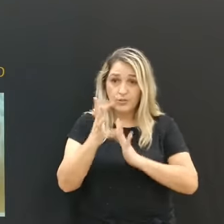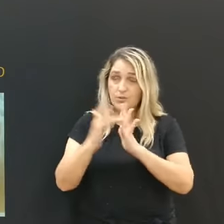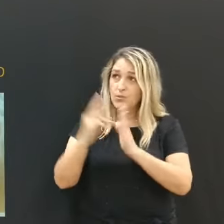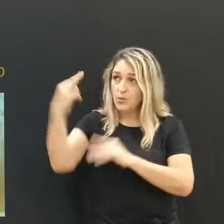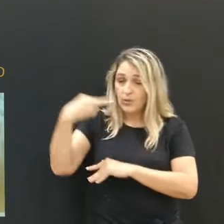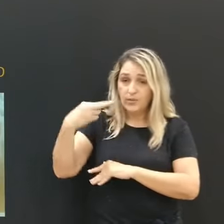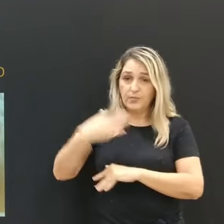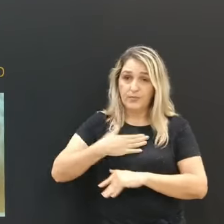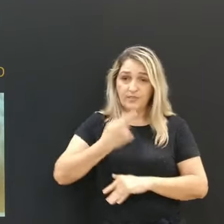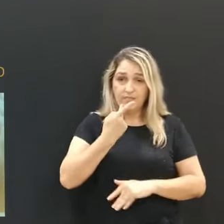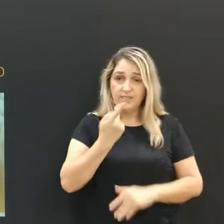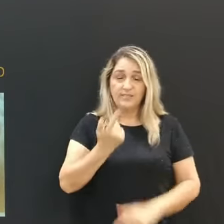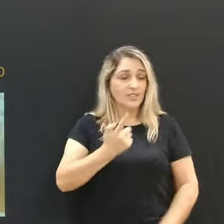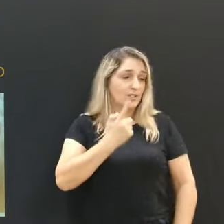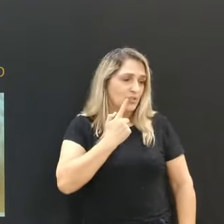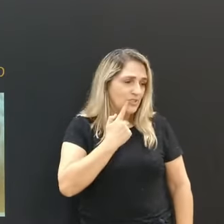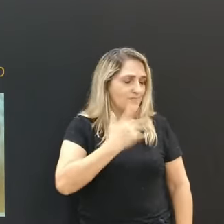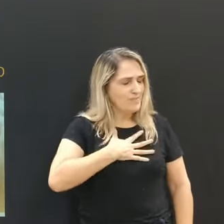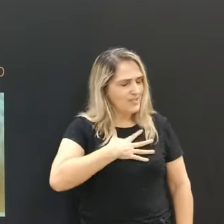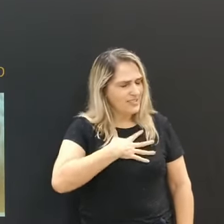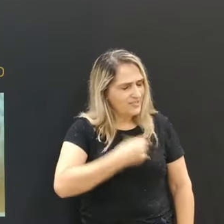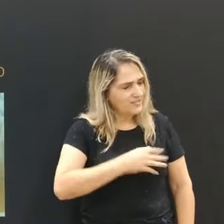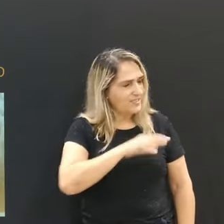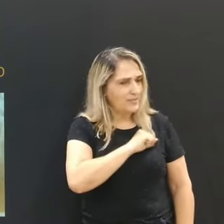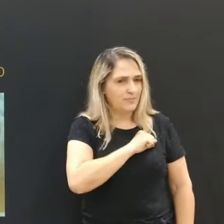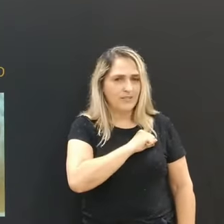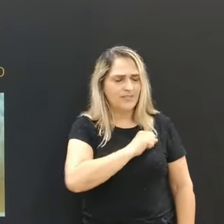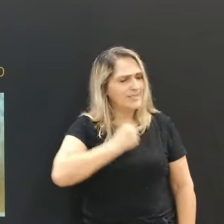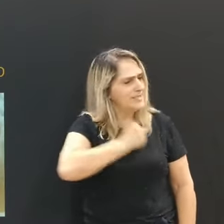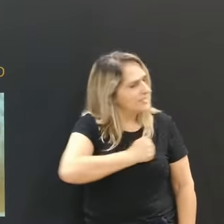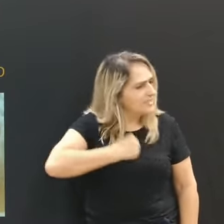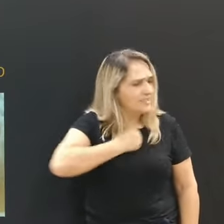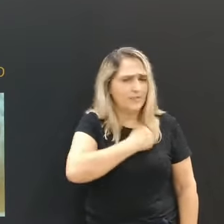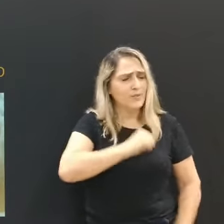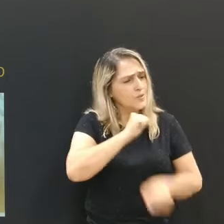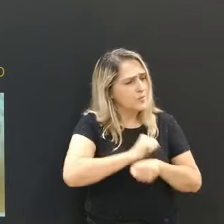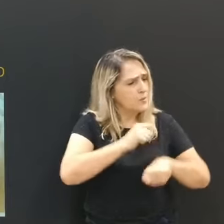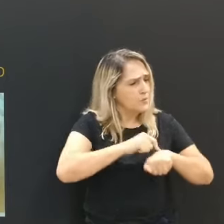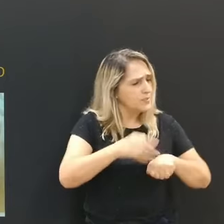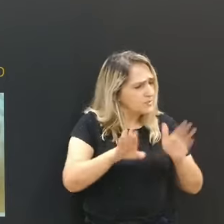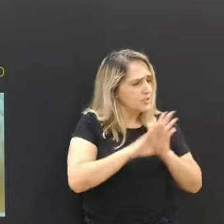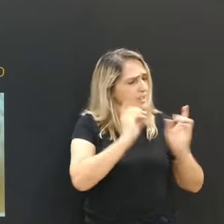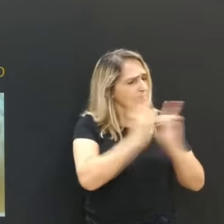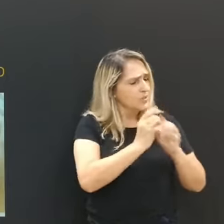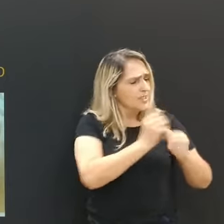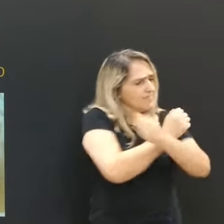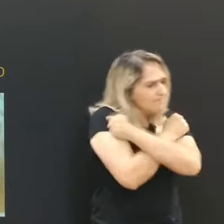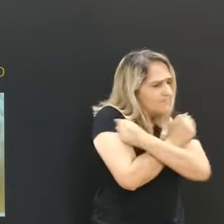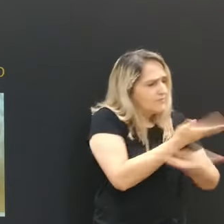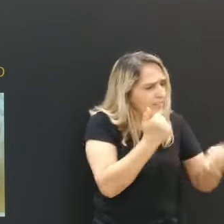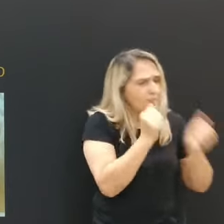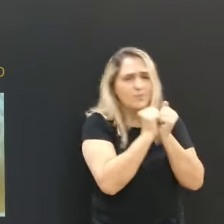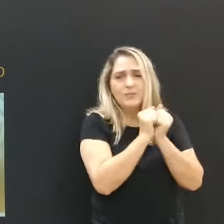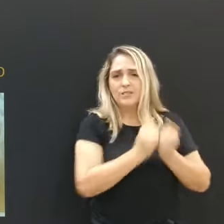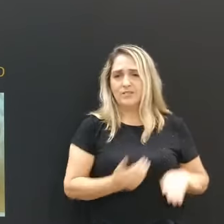Então, assim, eu quero que Jesus olhe para mim, é o meu desejo. Ele fala, minha filha amada, que saudades de você, que